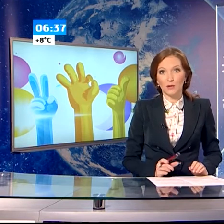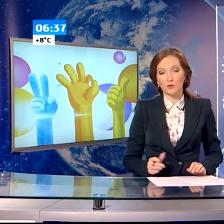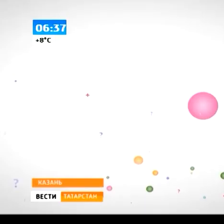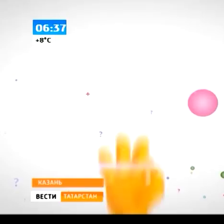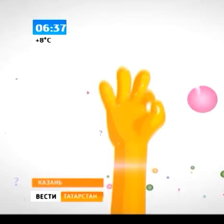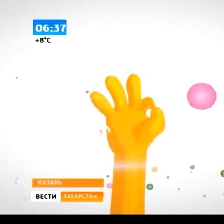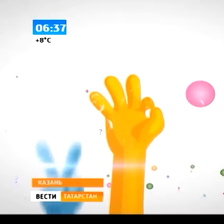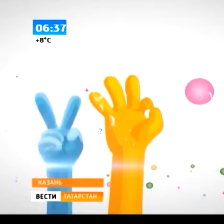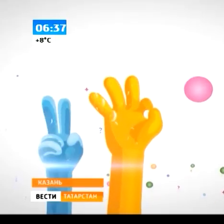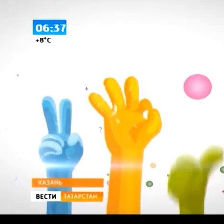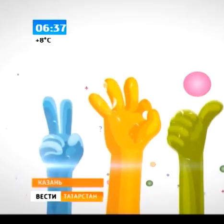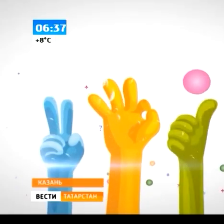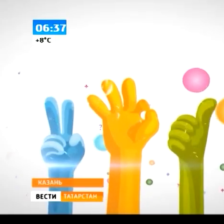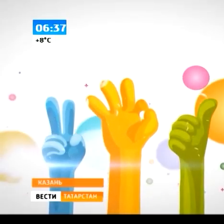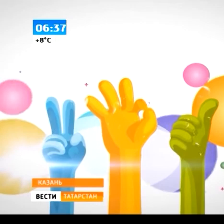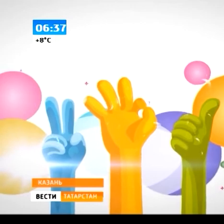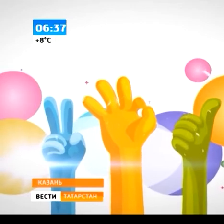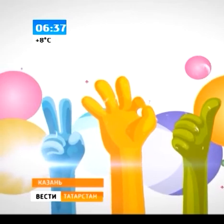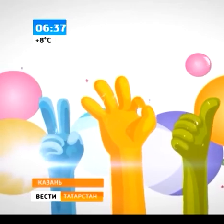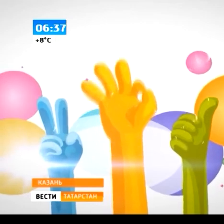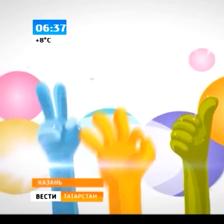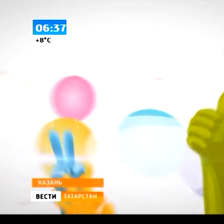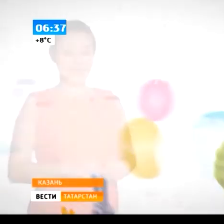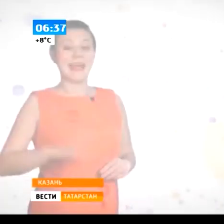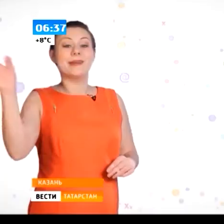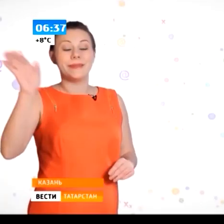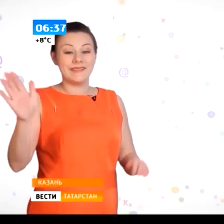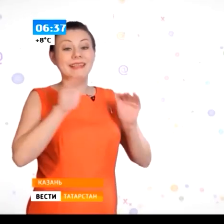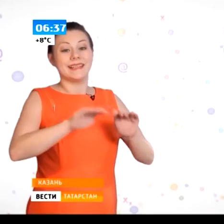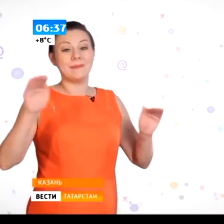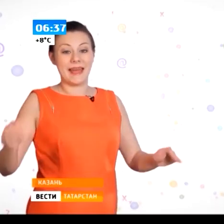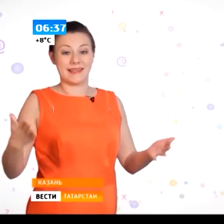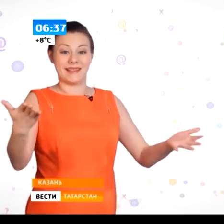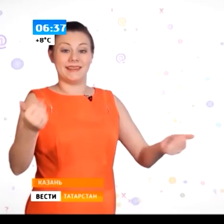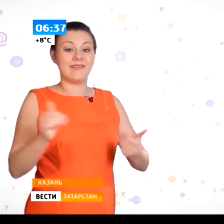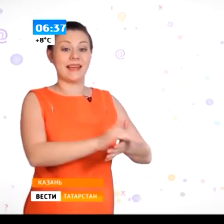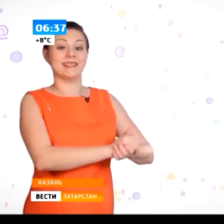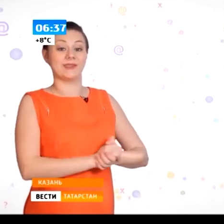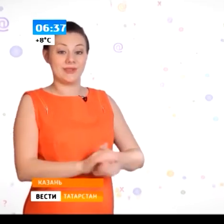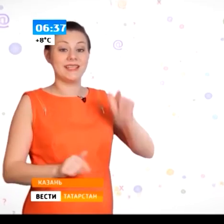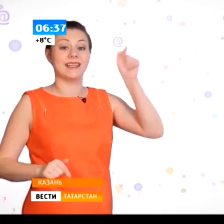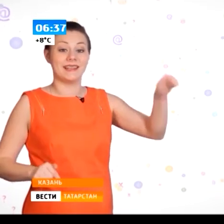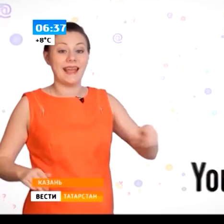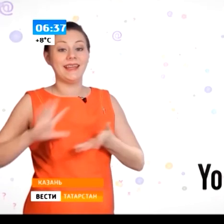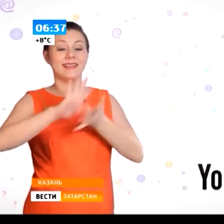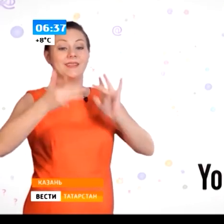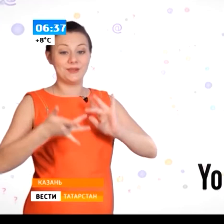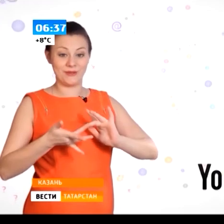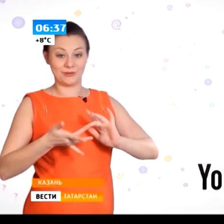сурдопереводом создают активисты некоммерческой организации Академии открытых коммуникаций. Раньше распространяли их лишь на DVD-дисках. Это